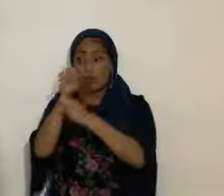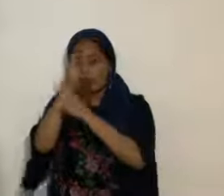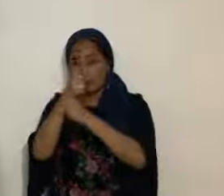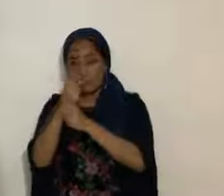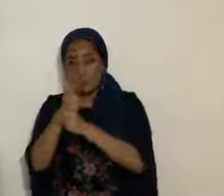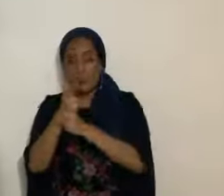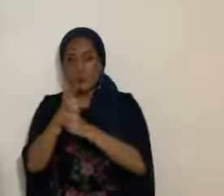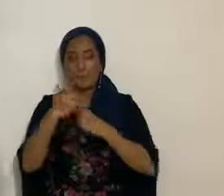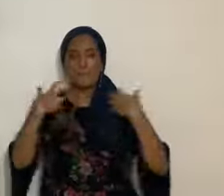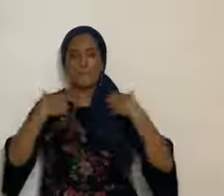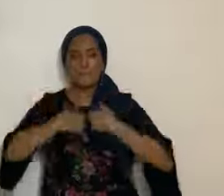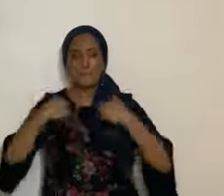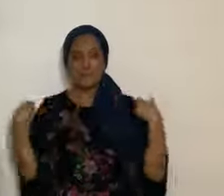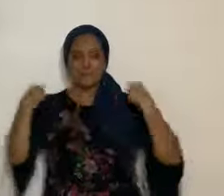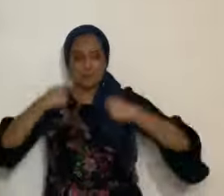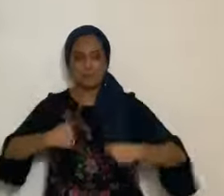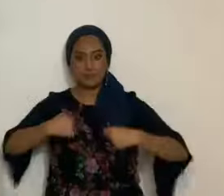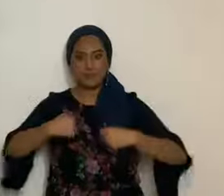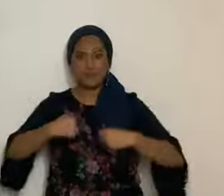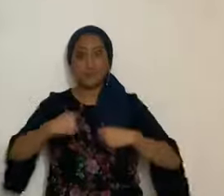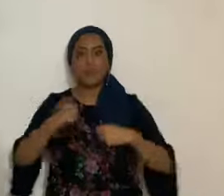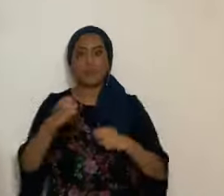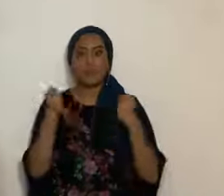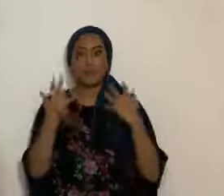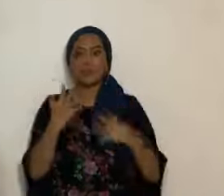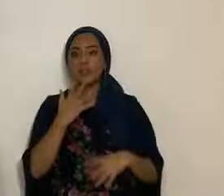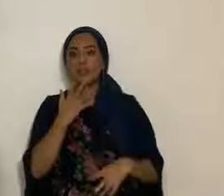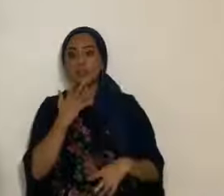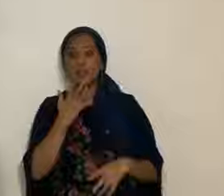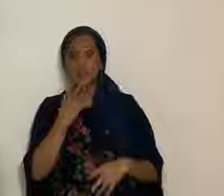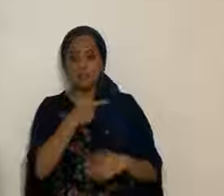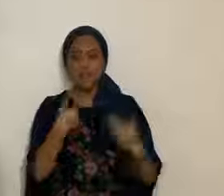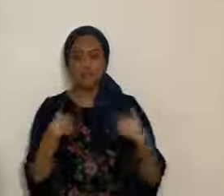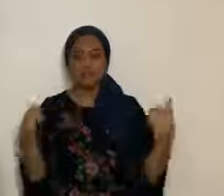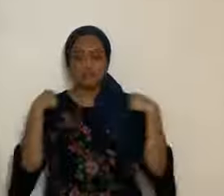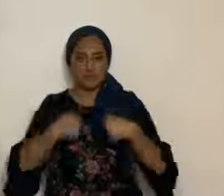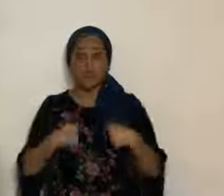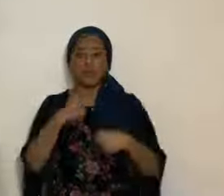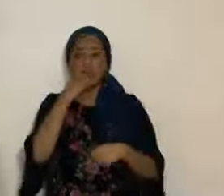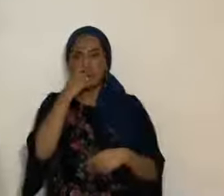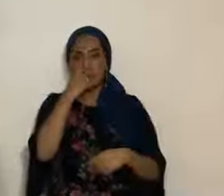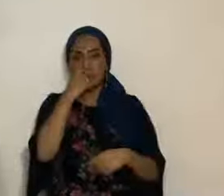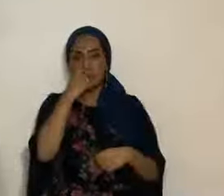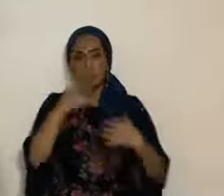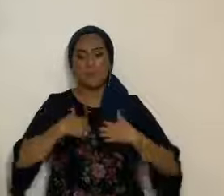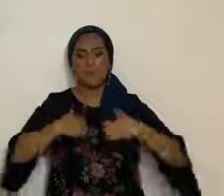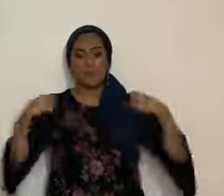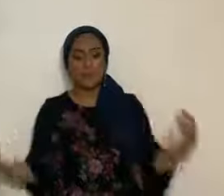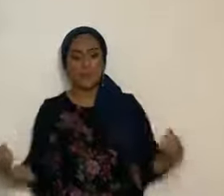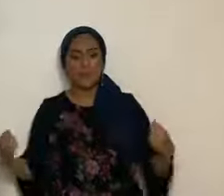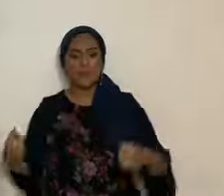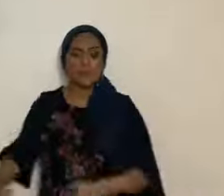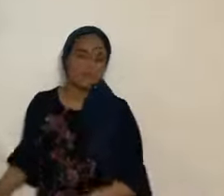José su túnica, la túnica de colores que tenía sobre sí, y le tomaron y le echaron en la cisterna.